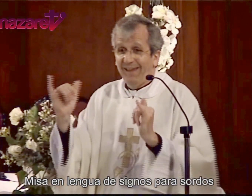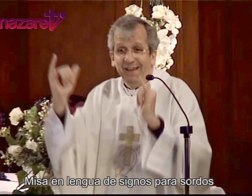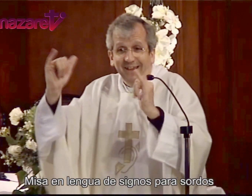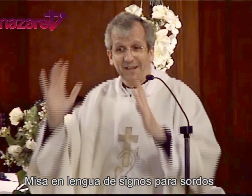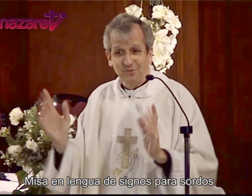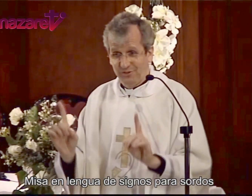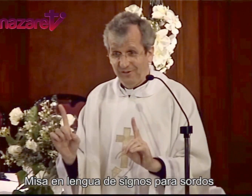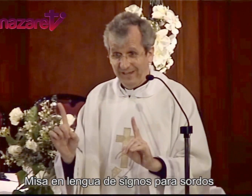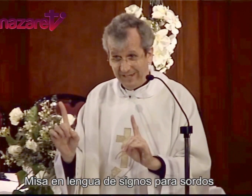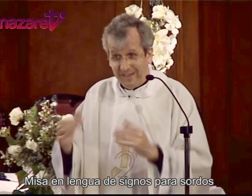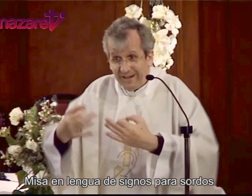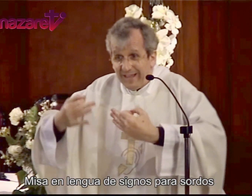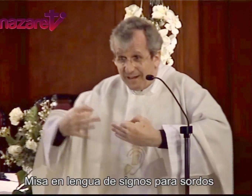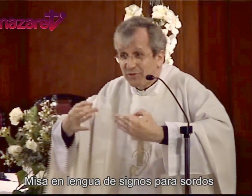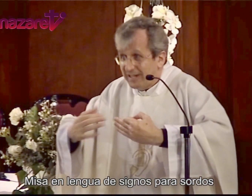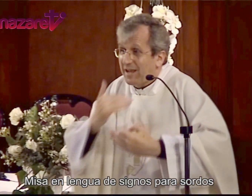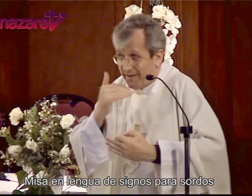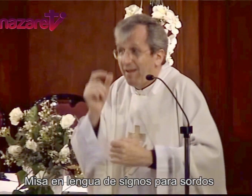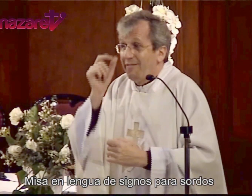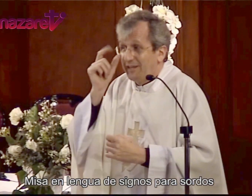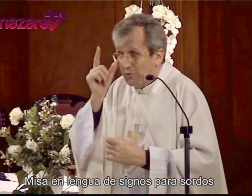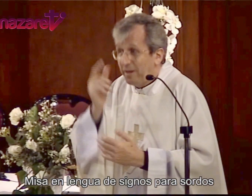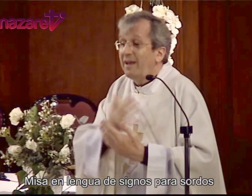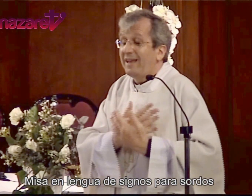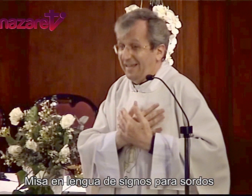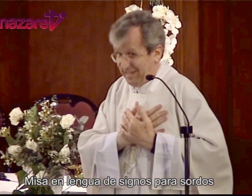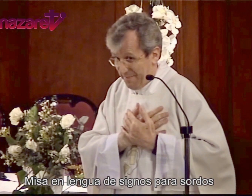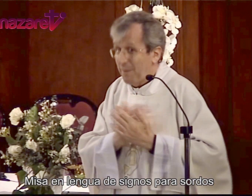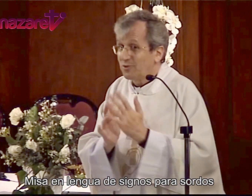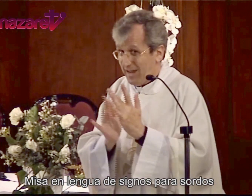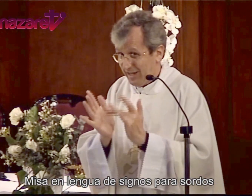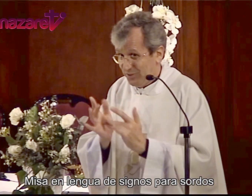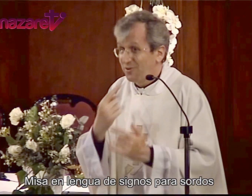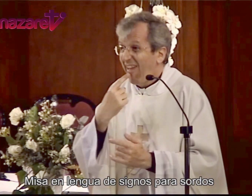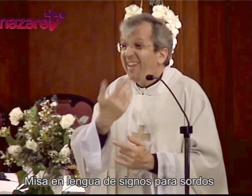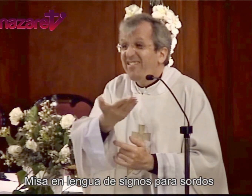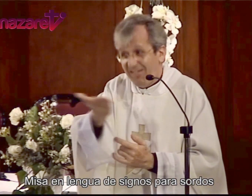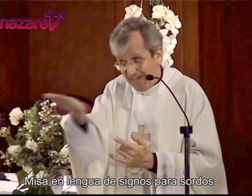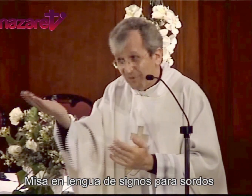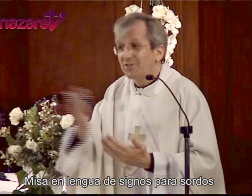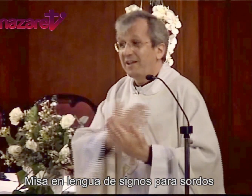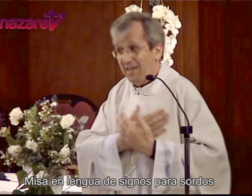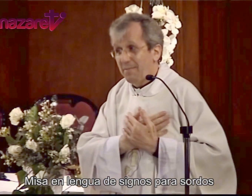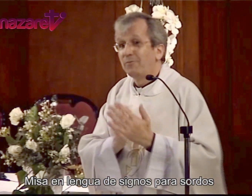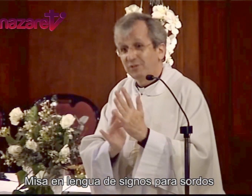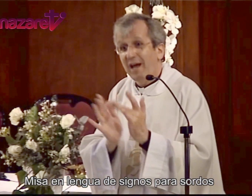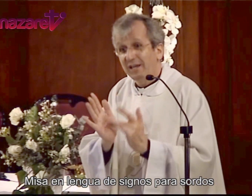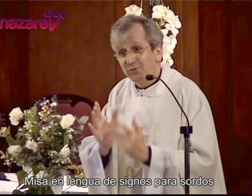queremos No Es decir Tenemos que saber Descubrir Que si amamos a Jesús Y decimos Que amamos a Jesús